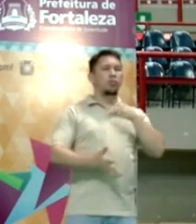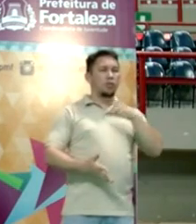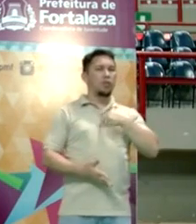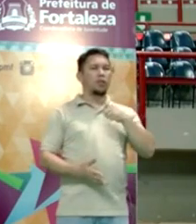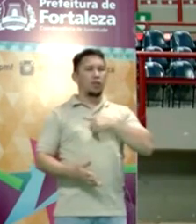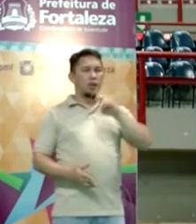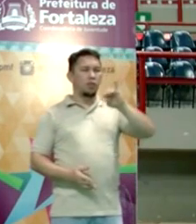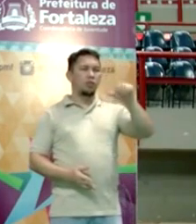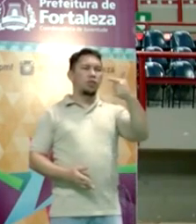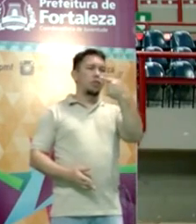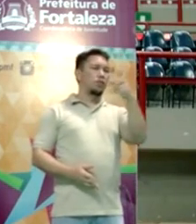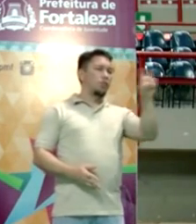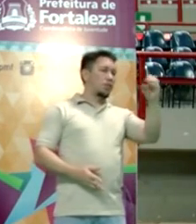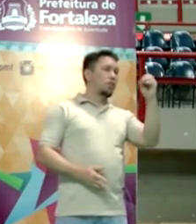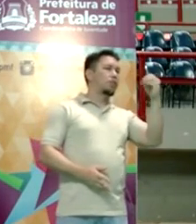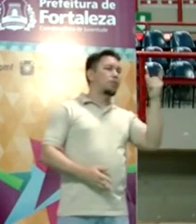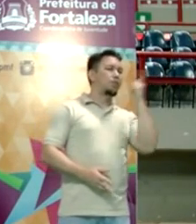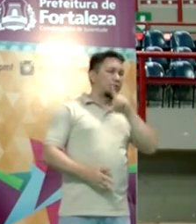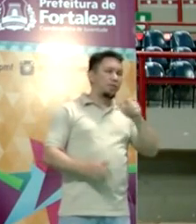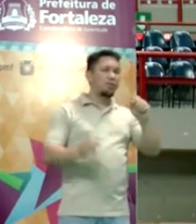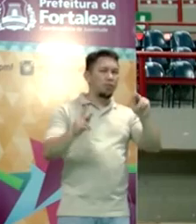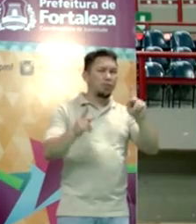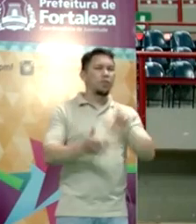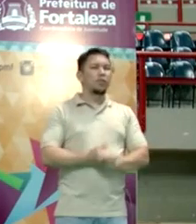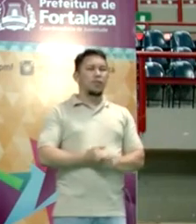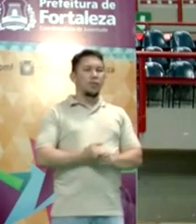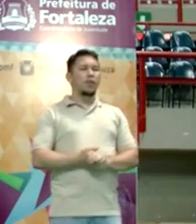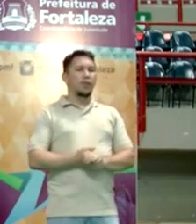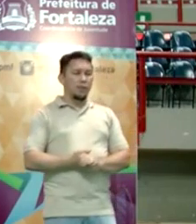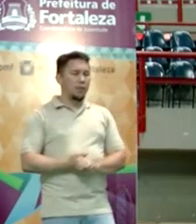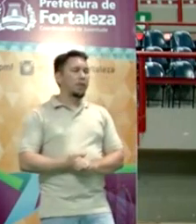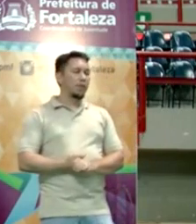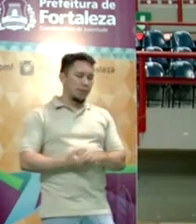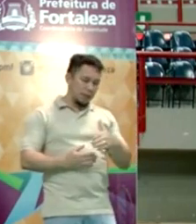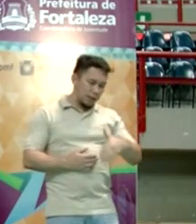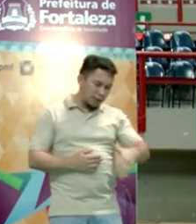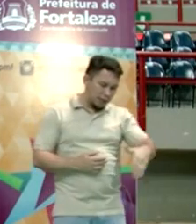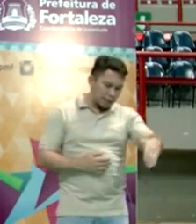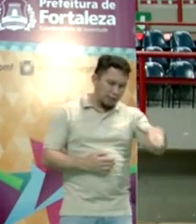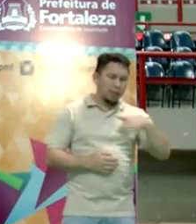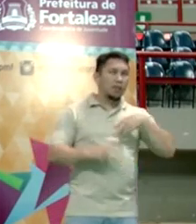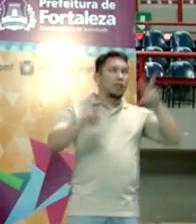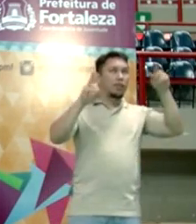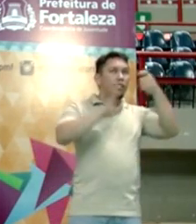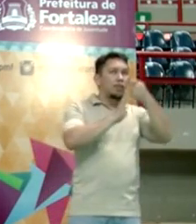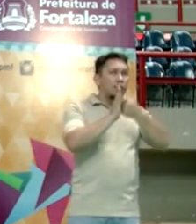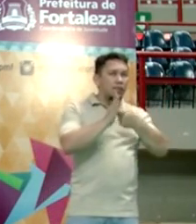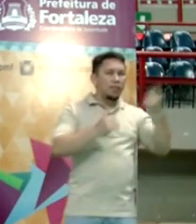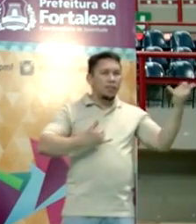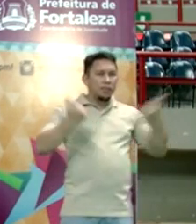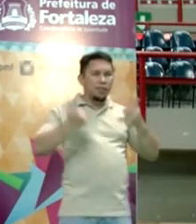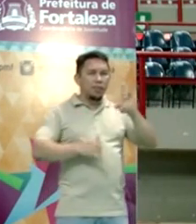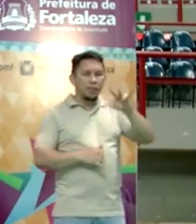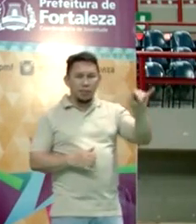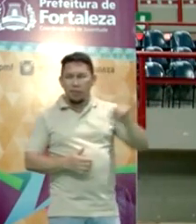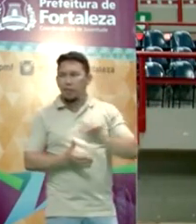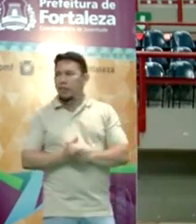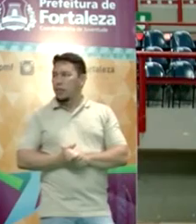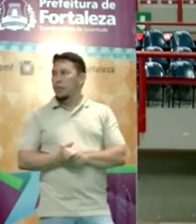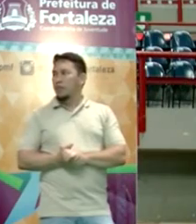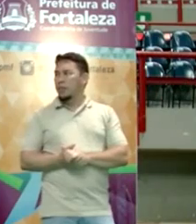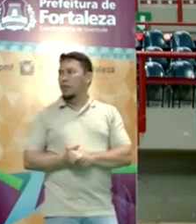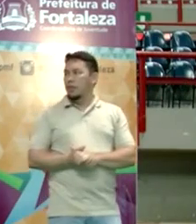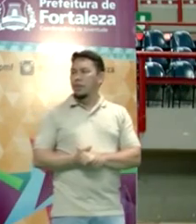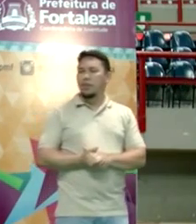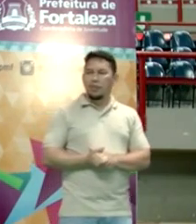linguagens. Vale. Você vai, até a prova de linguagem vai saber qual é o tema da redação.